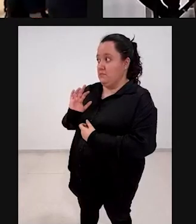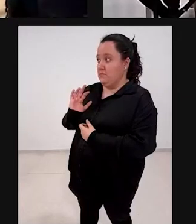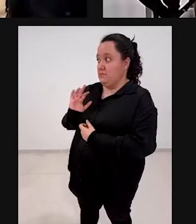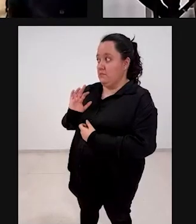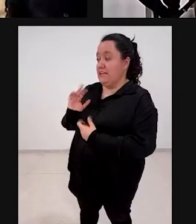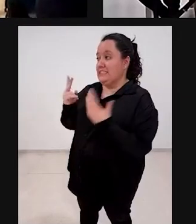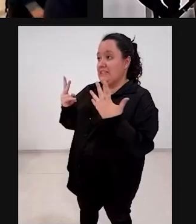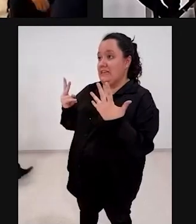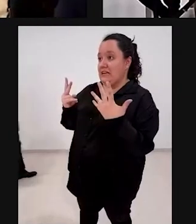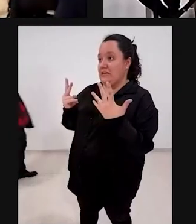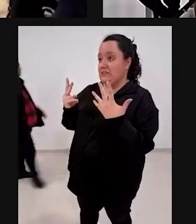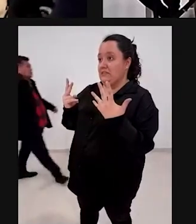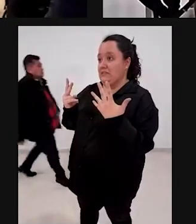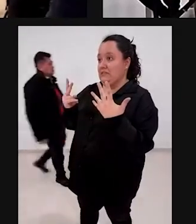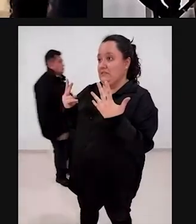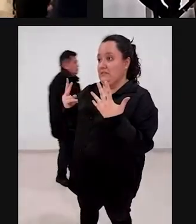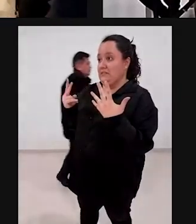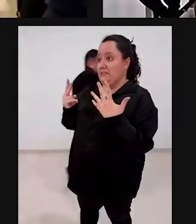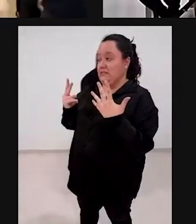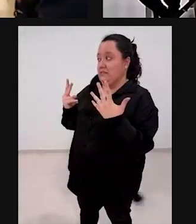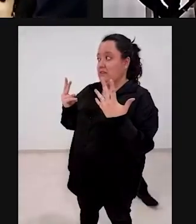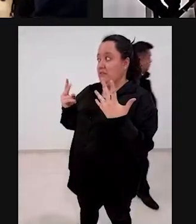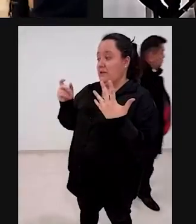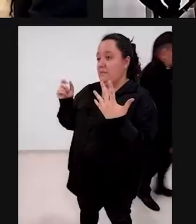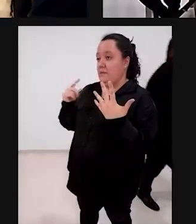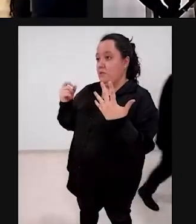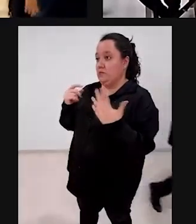quiero i